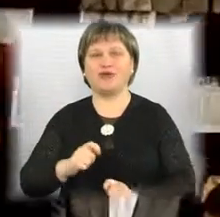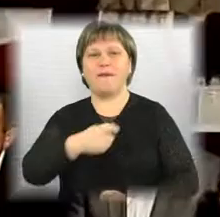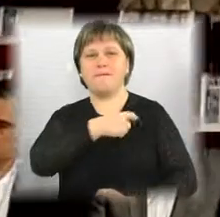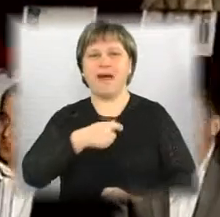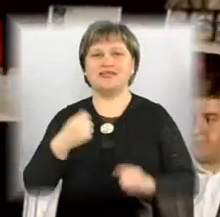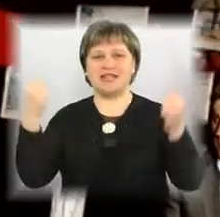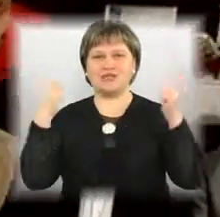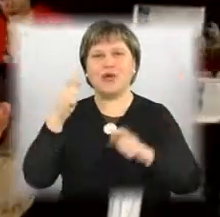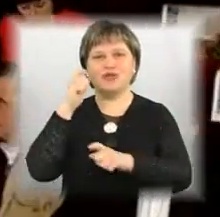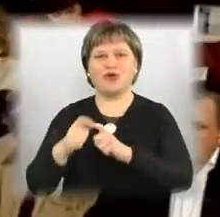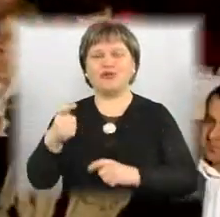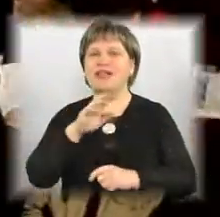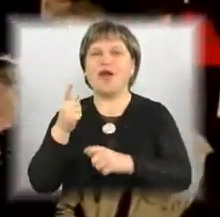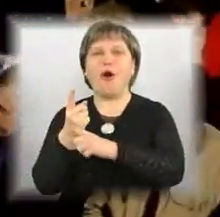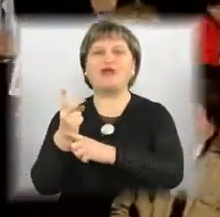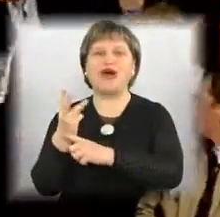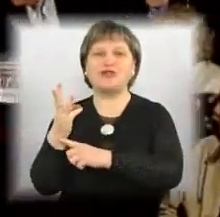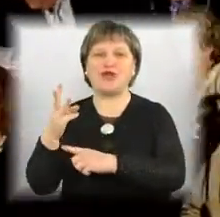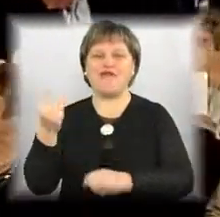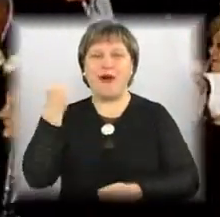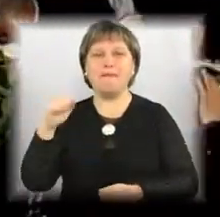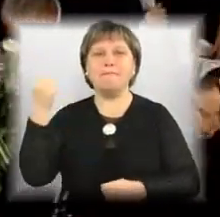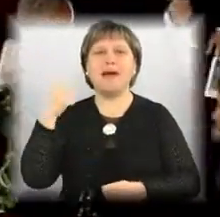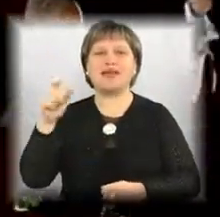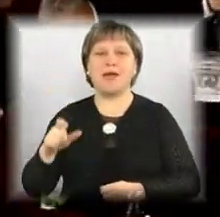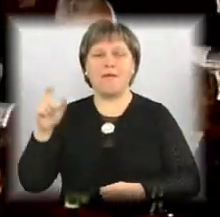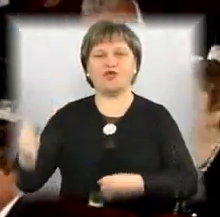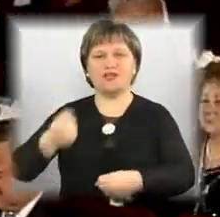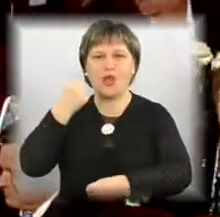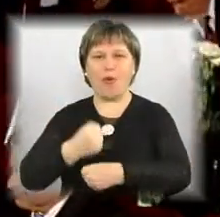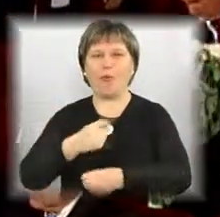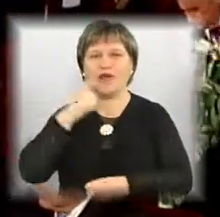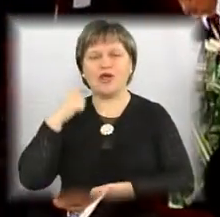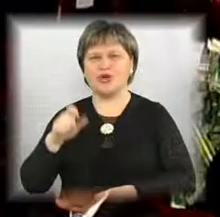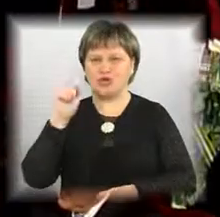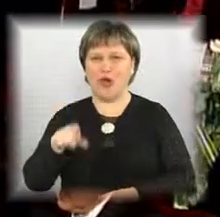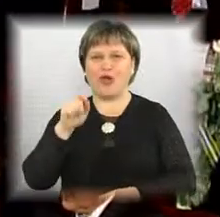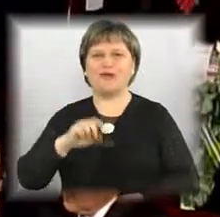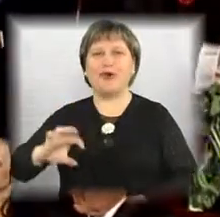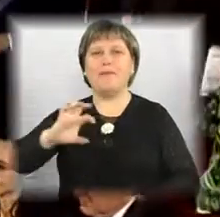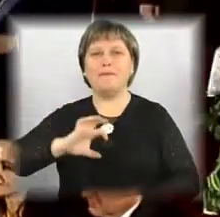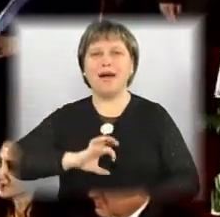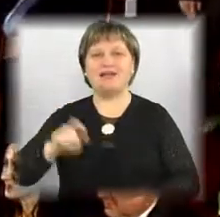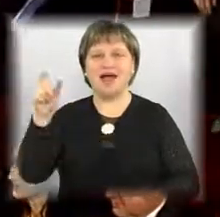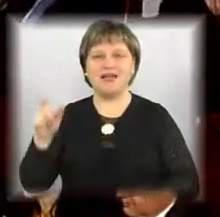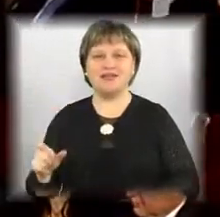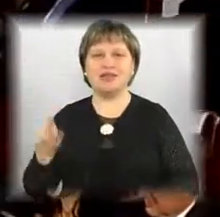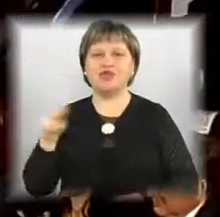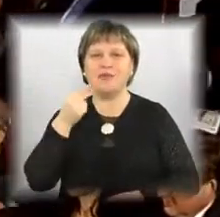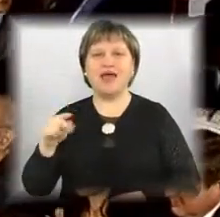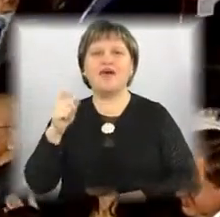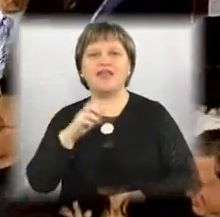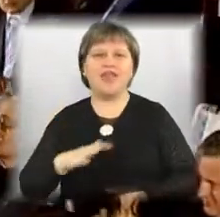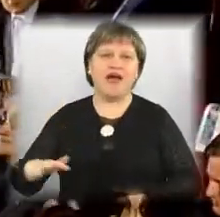кульової стрільби, неодноразового переможця чемпіонатів та кубків України, золотого медаліста чемпіонату Європи